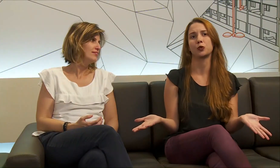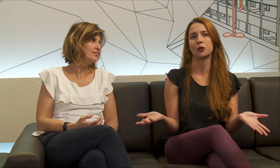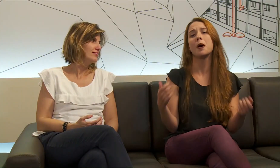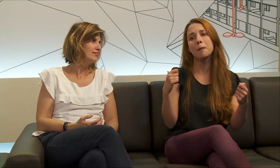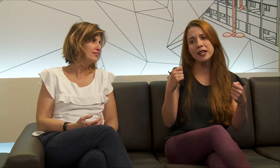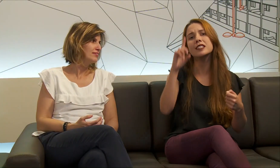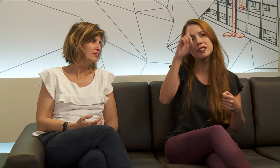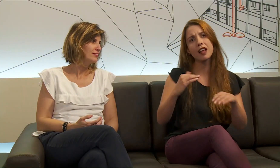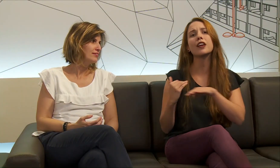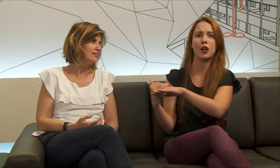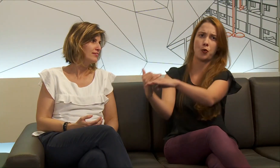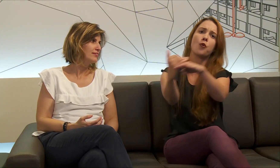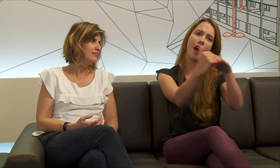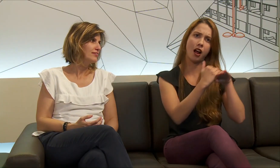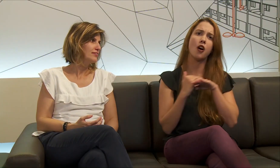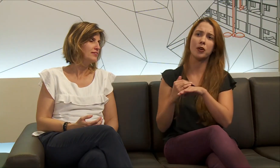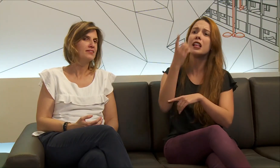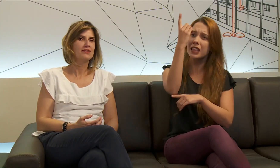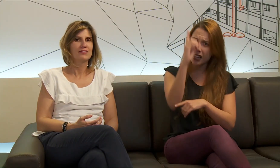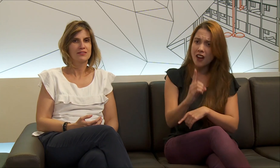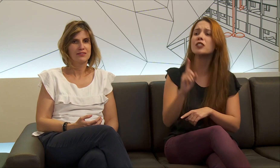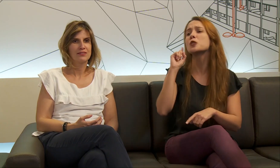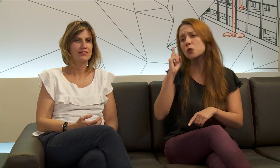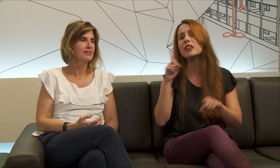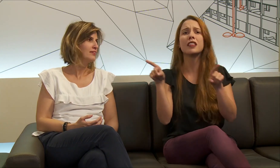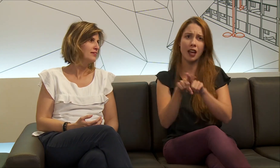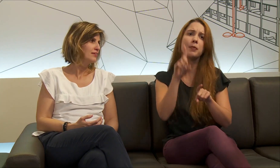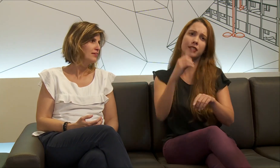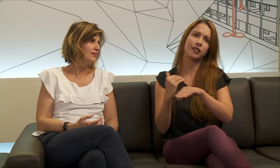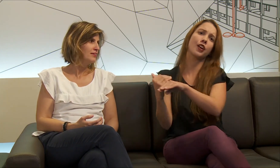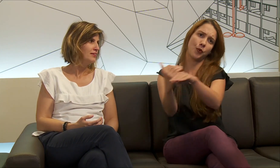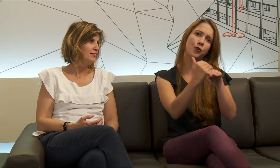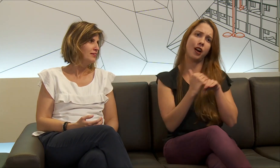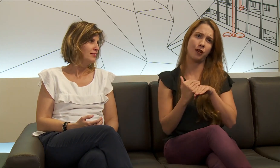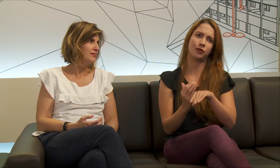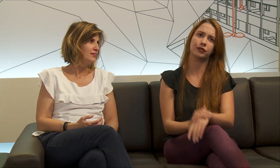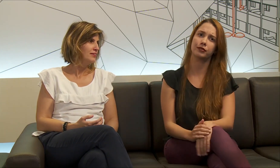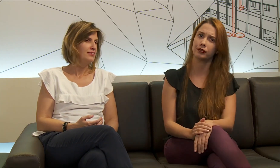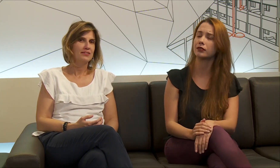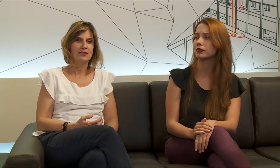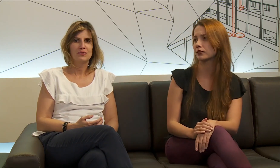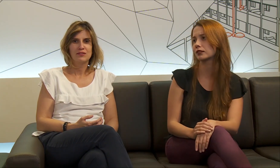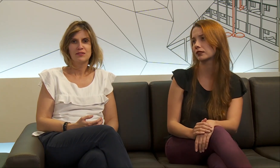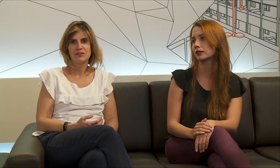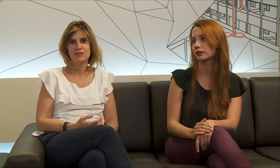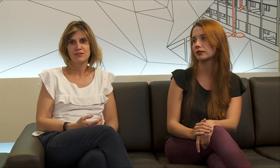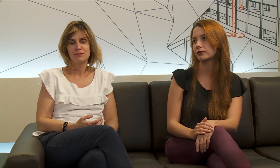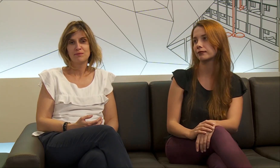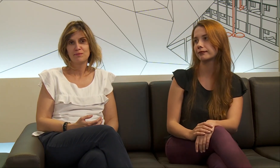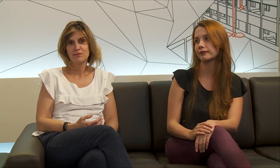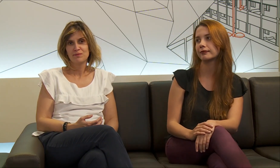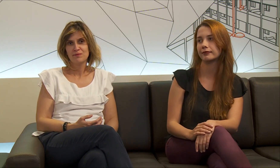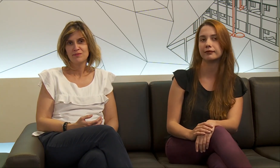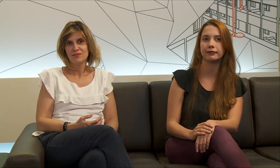E isso não é justo, porque eu acho que precisaria ser da mesma maneira, né? Deveria ser tratado da